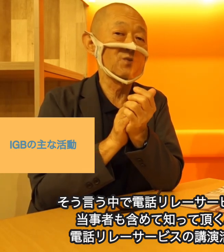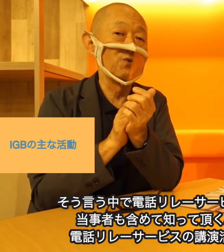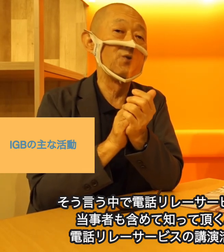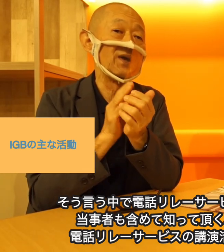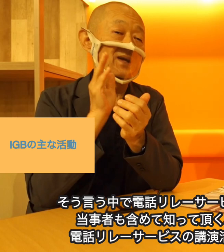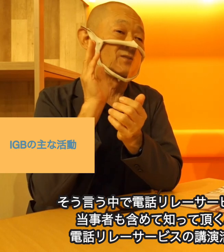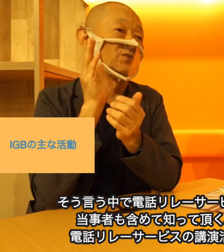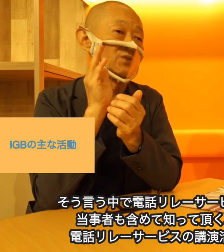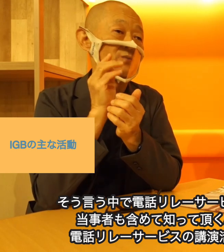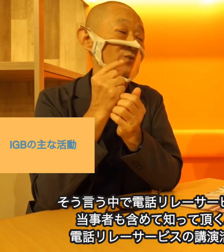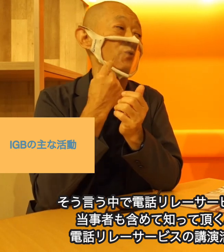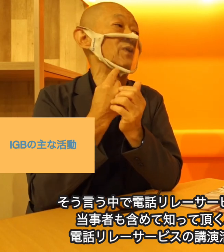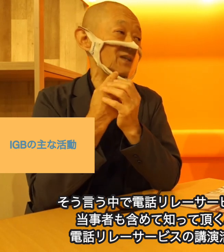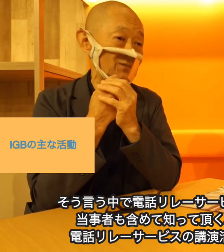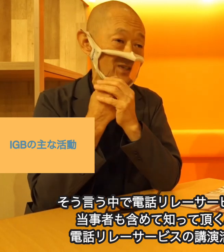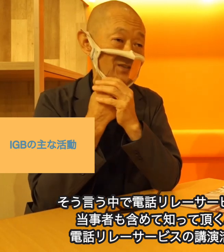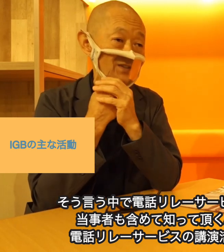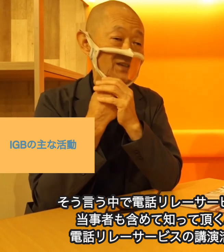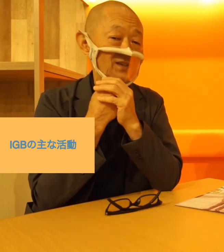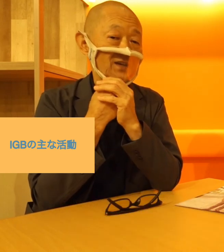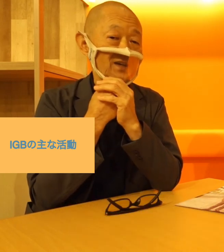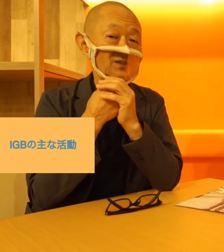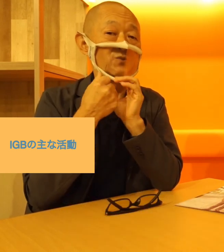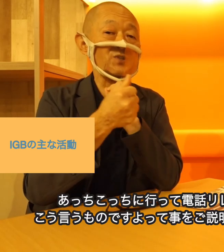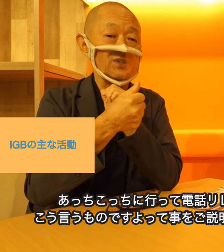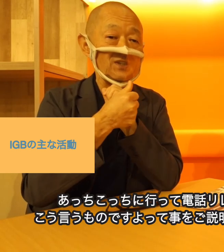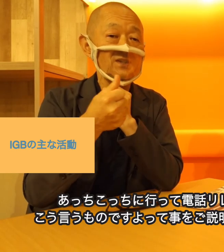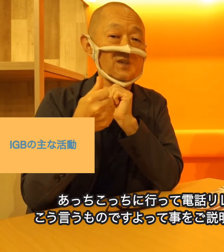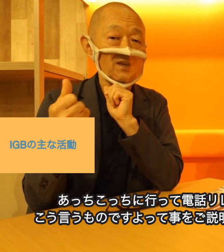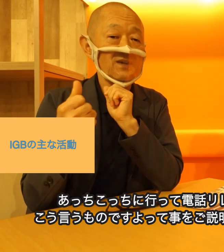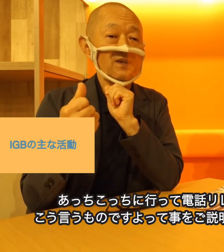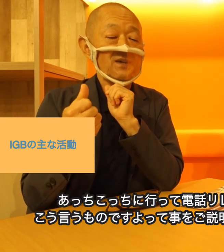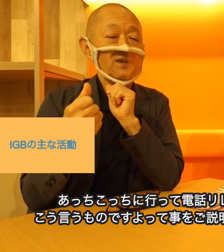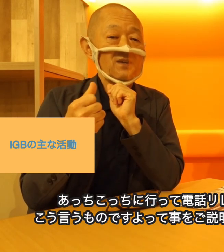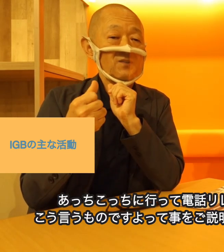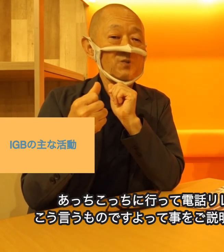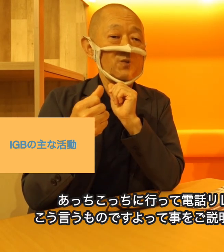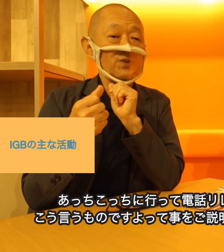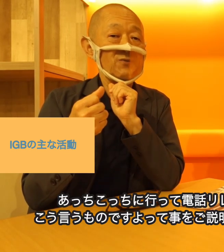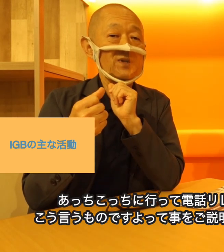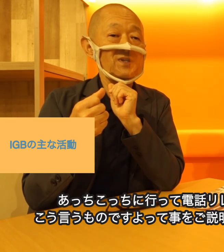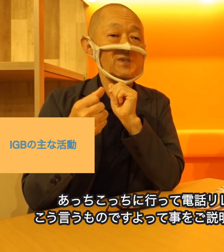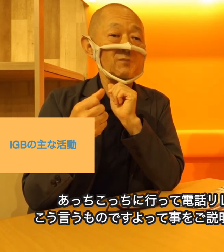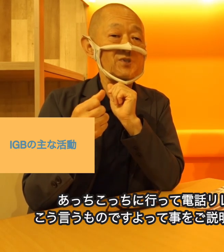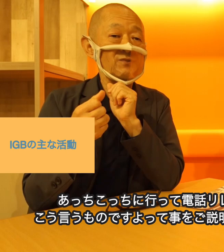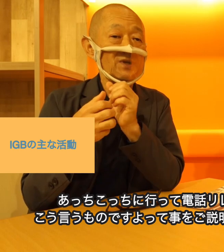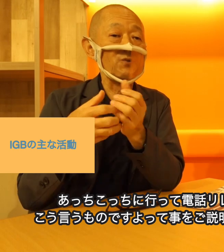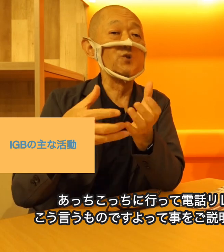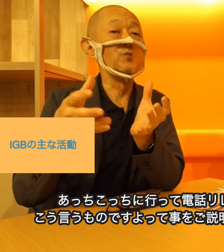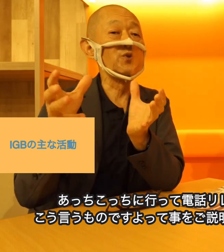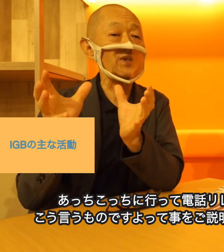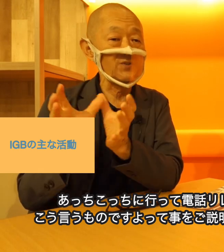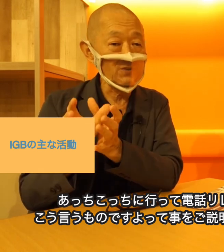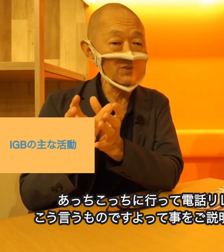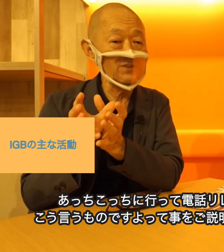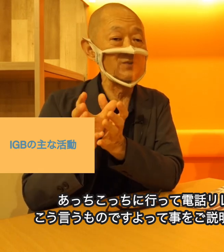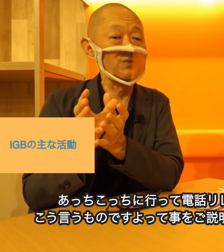講演活動っていうものを行ってます。あちこちに行って、その電話リレーサービスっていうのはこういうものですよっていうこと